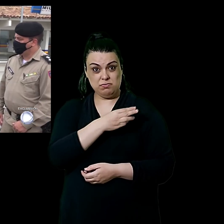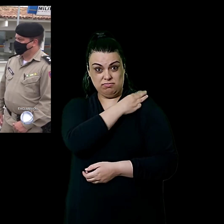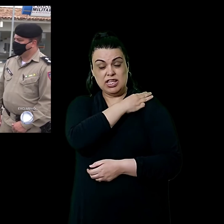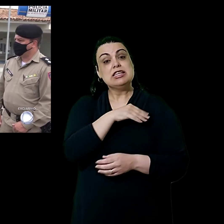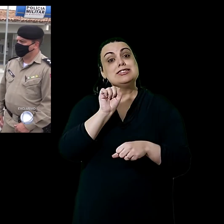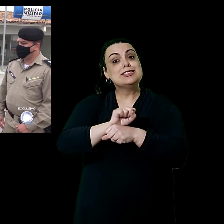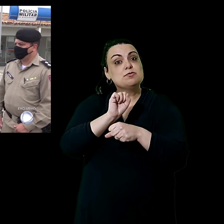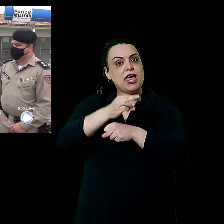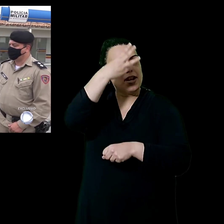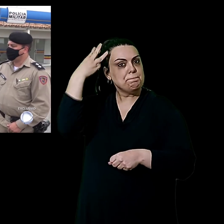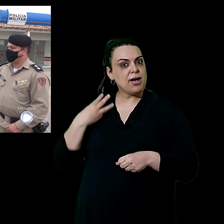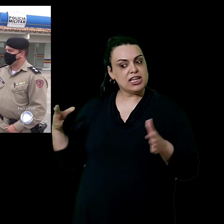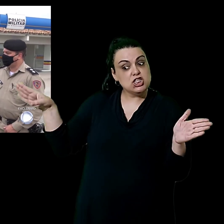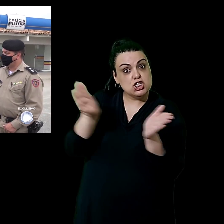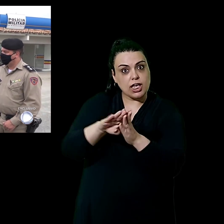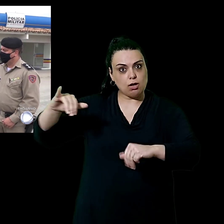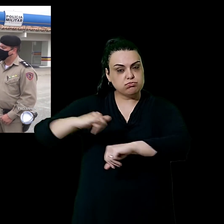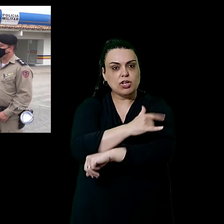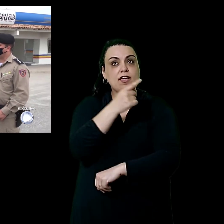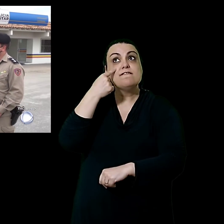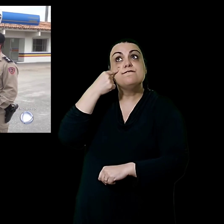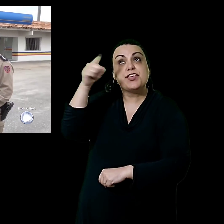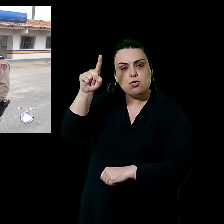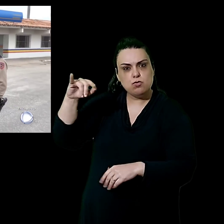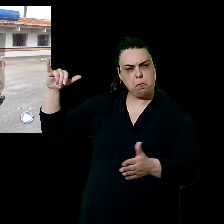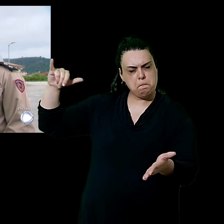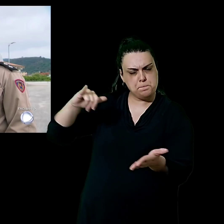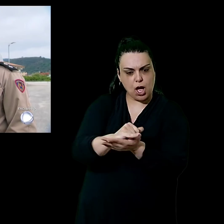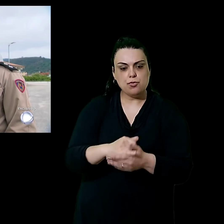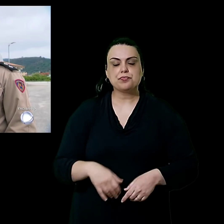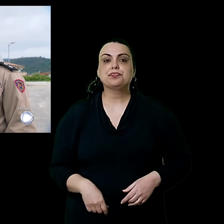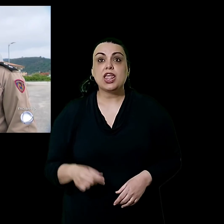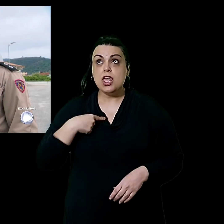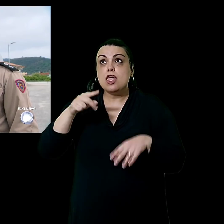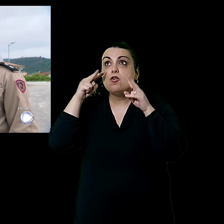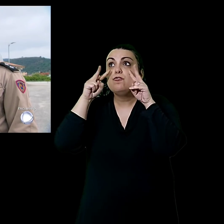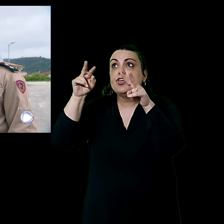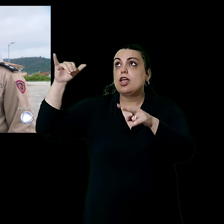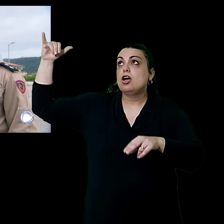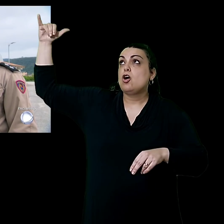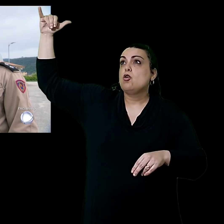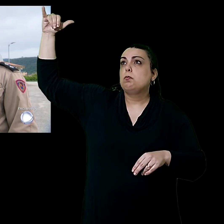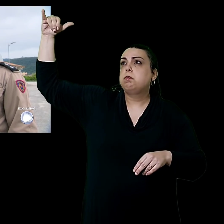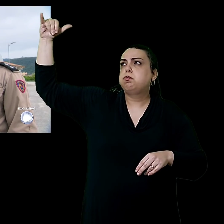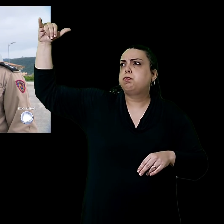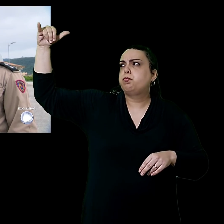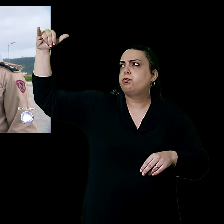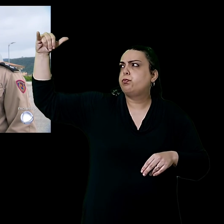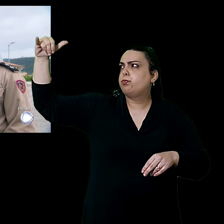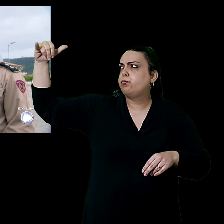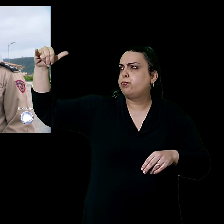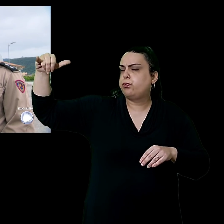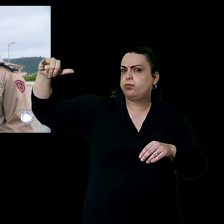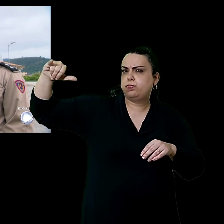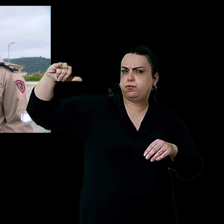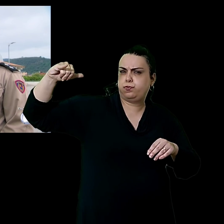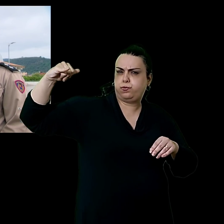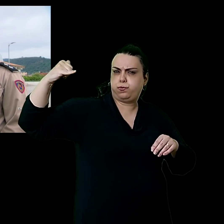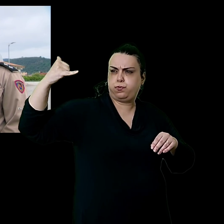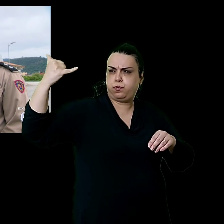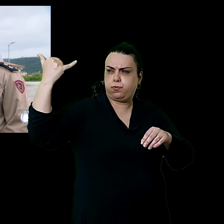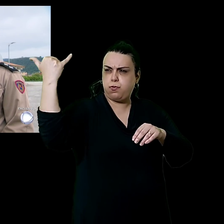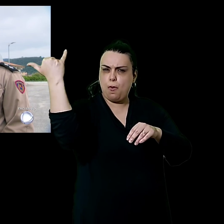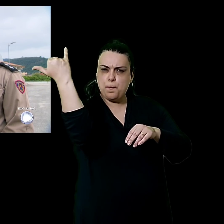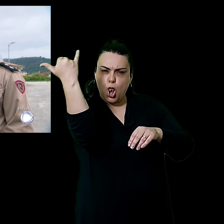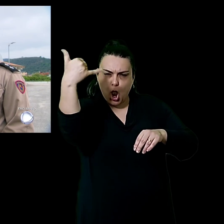no aeroporto e viu o acidente. Foi possível ver que a aeronave começou a perder a altura, ela veio a rodopiar e foi